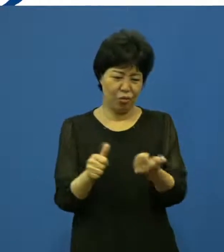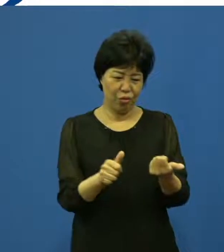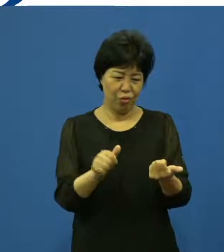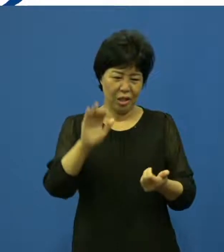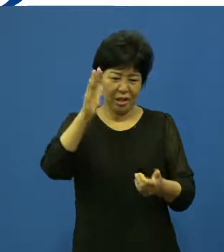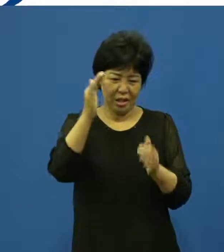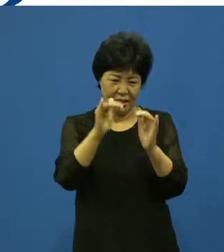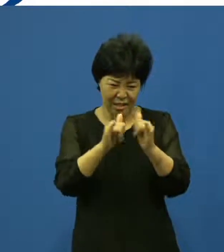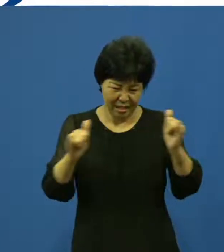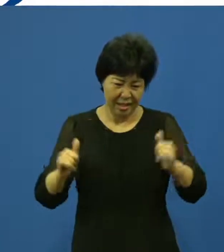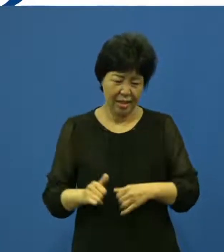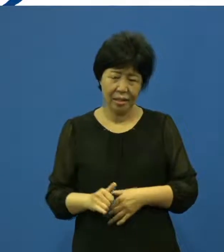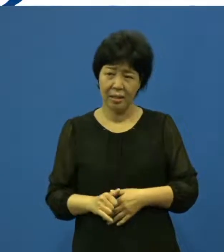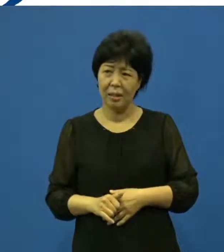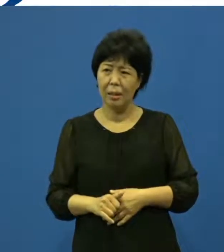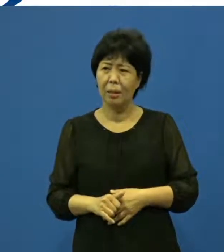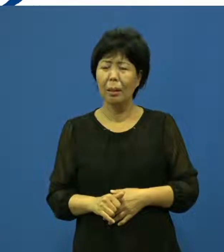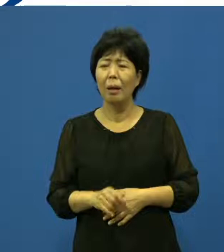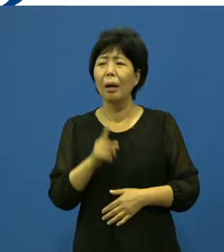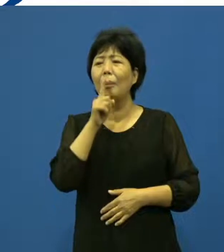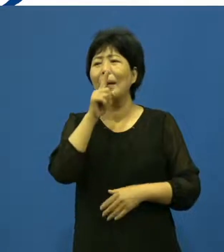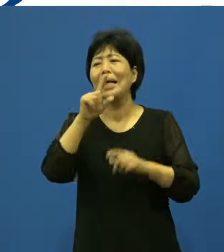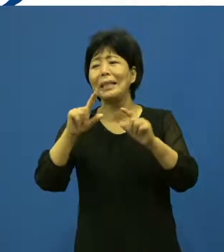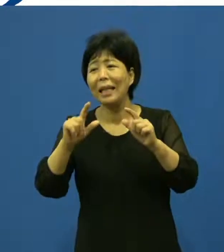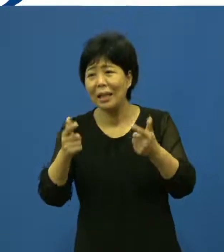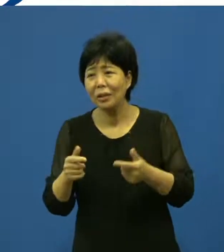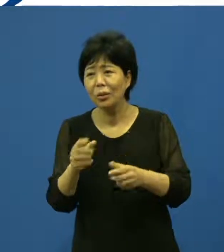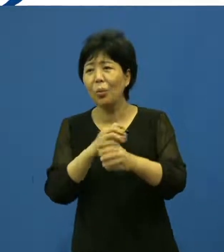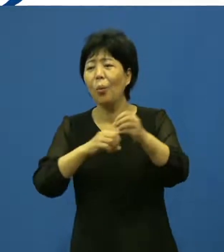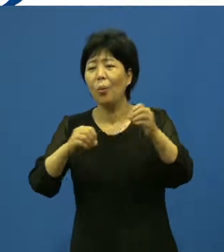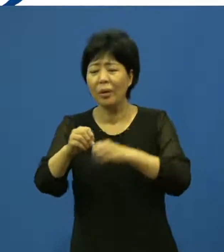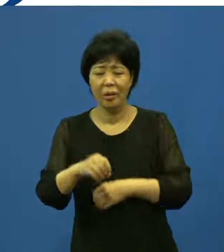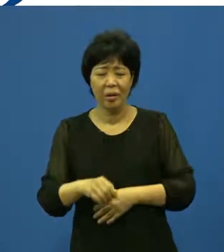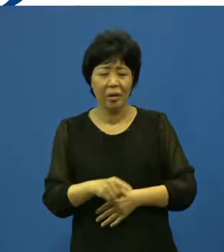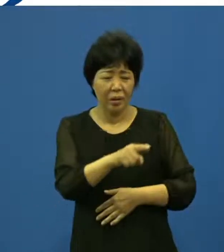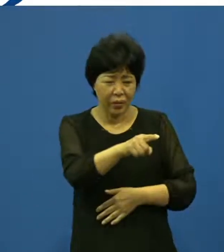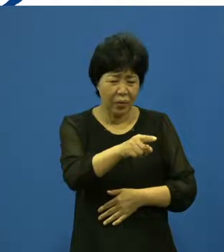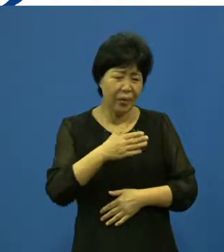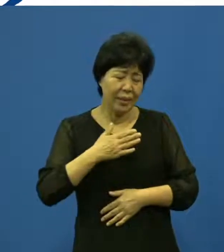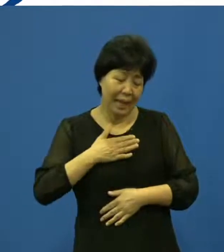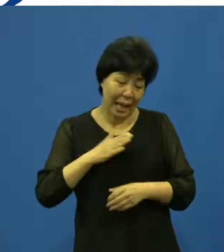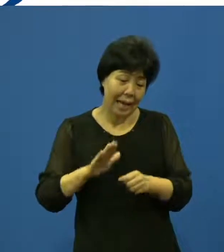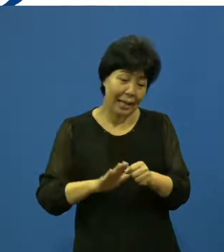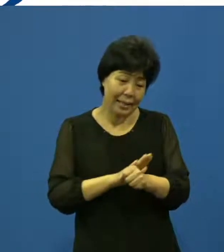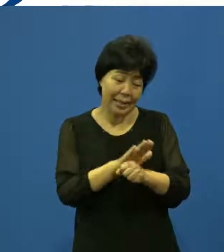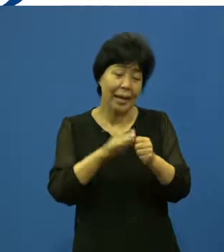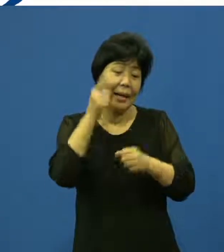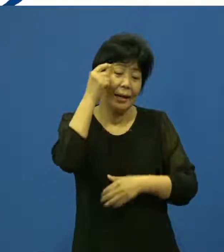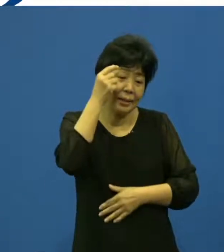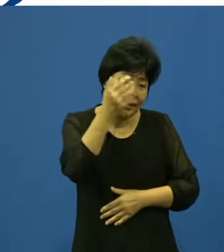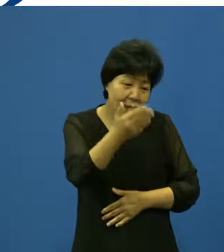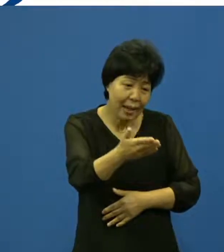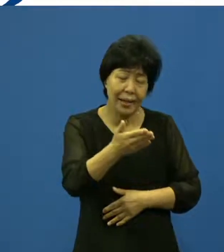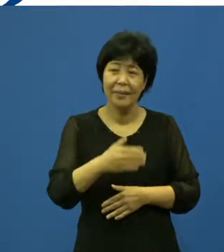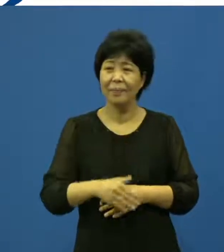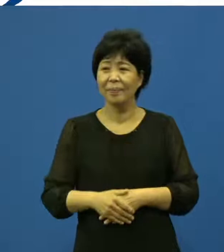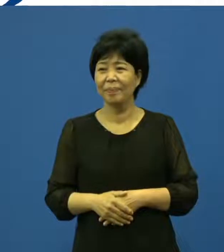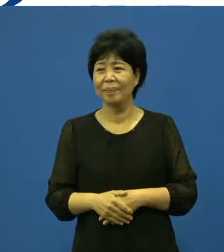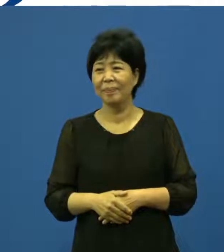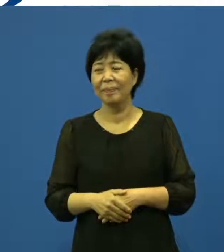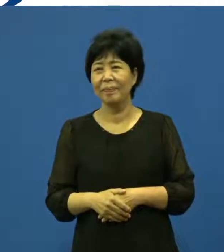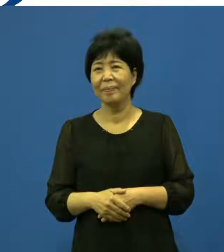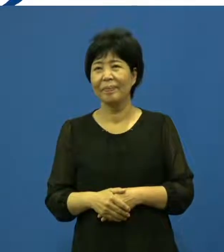이게 아니야. 너 나 사랑하지? 그 말은 뭐예요? 나 너 사랑한다는 얘기. 그래도 난 너